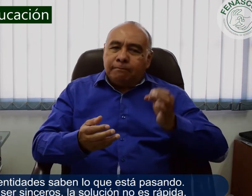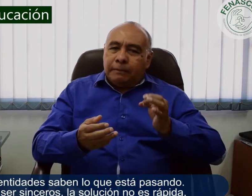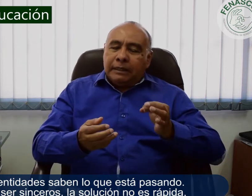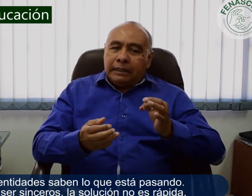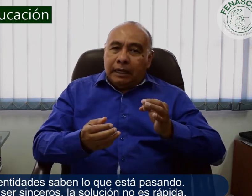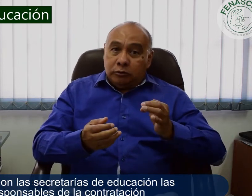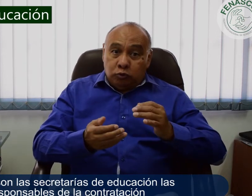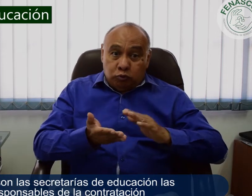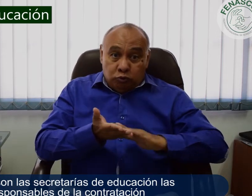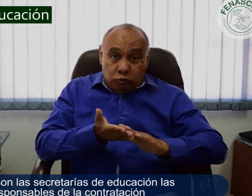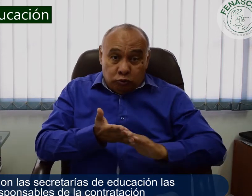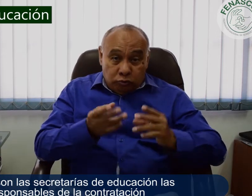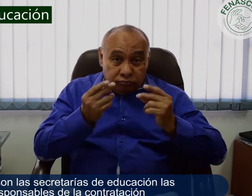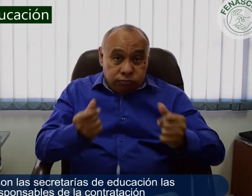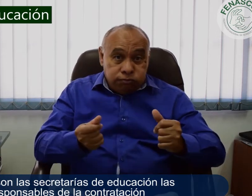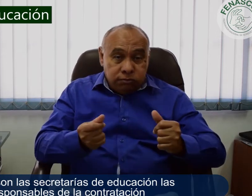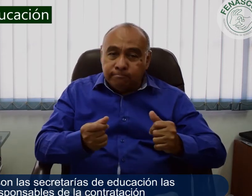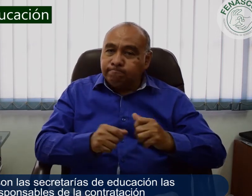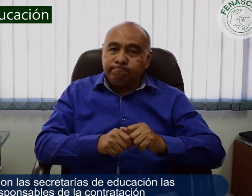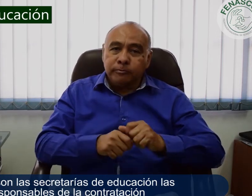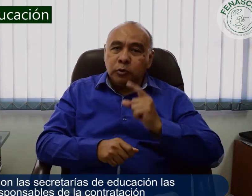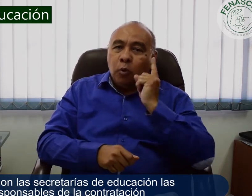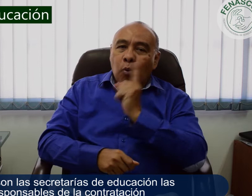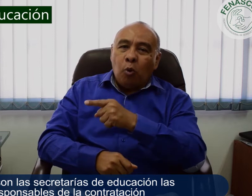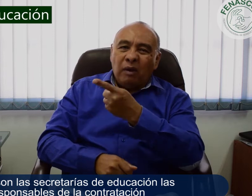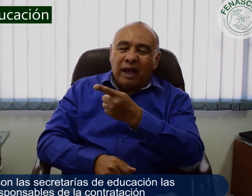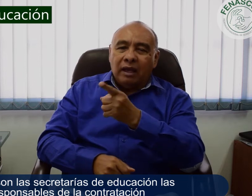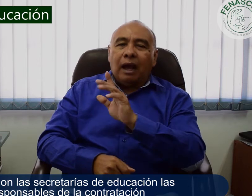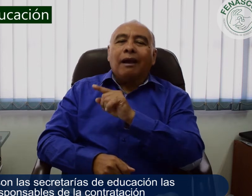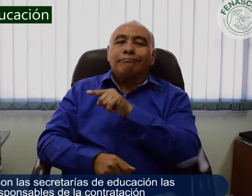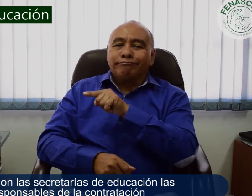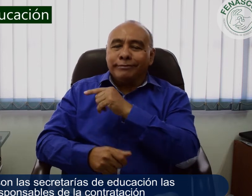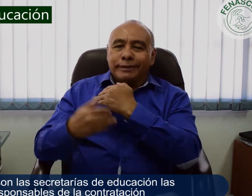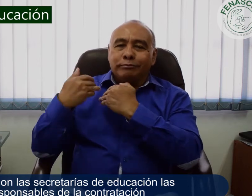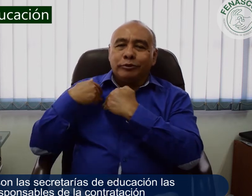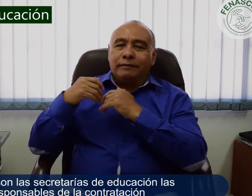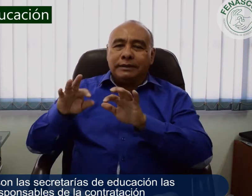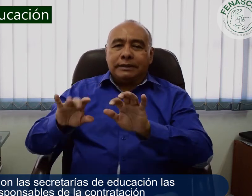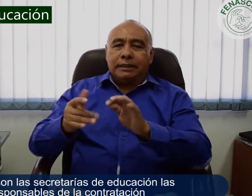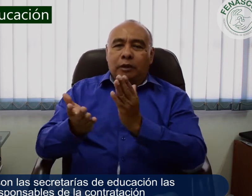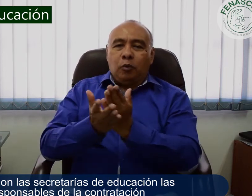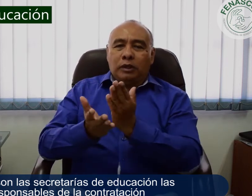sinceros, la solución no es rápida, ya que son las secretarías de educación las responsables de la contratación